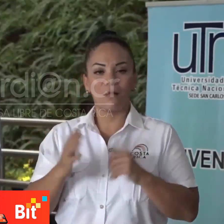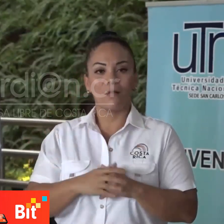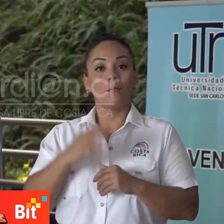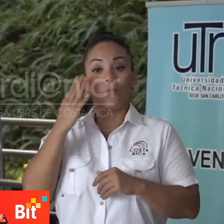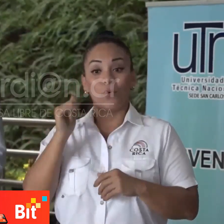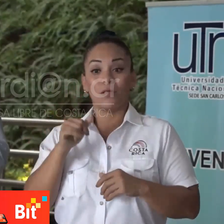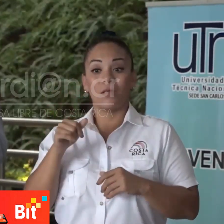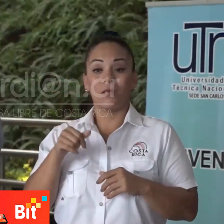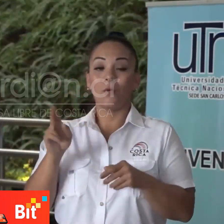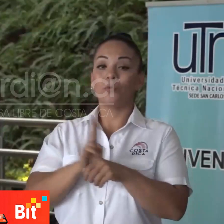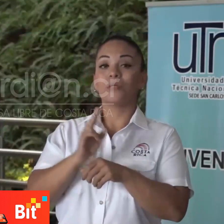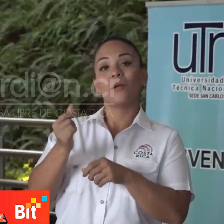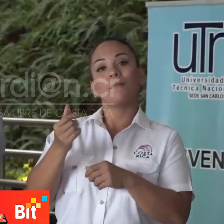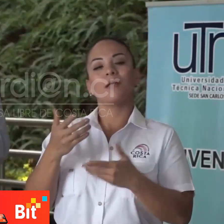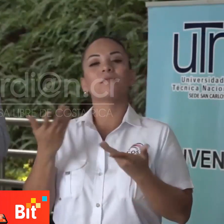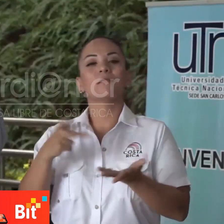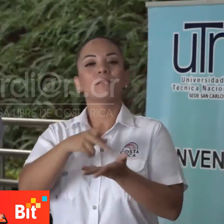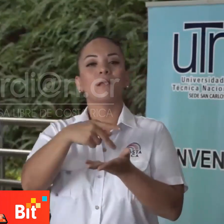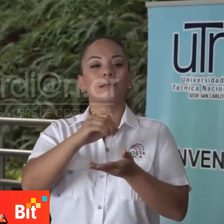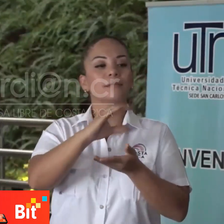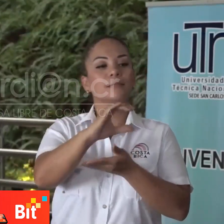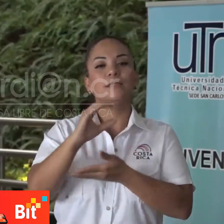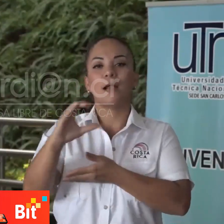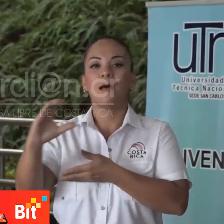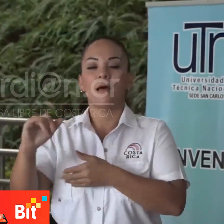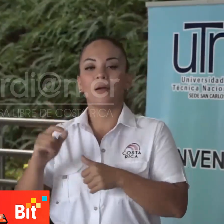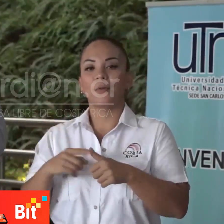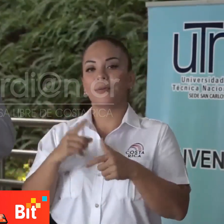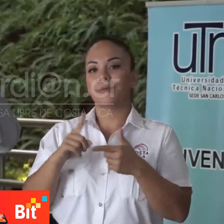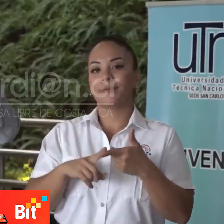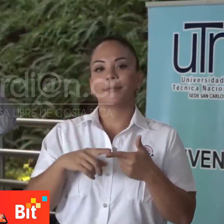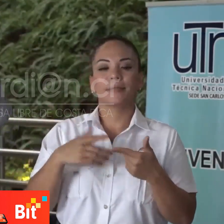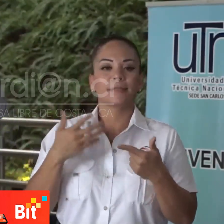la plata en salarios,